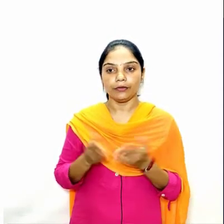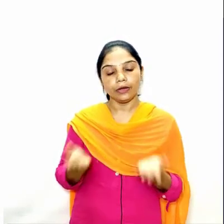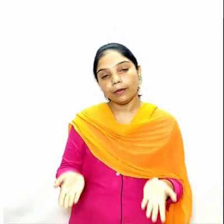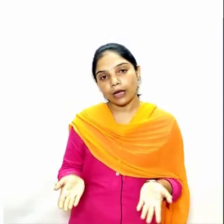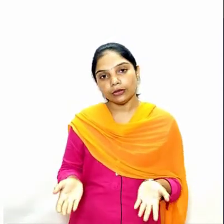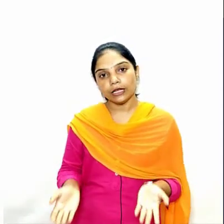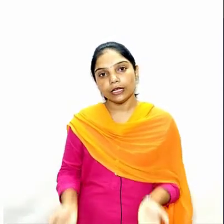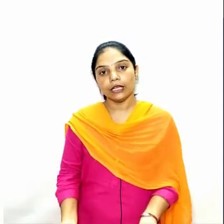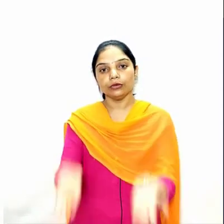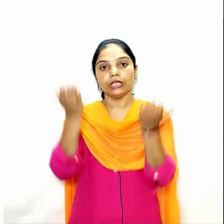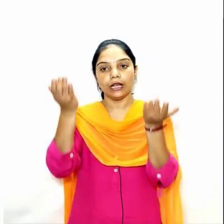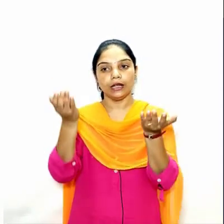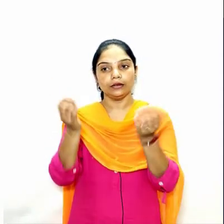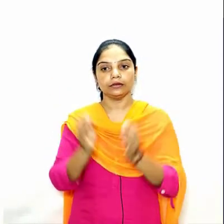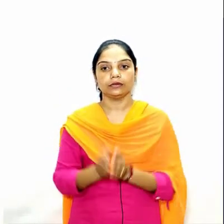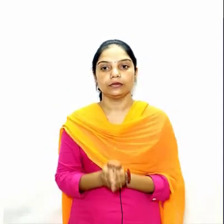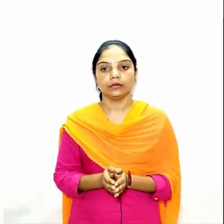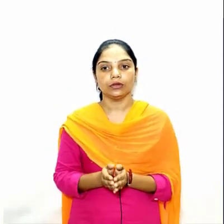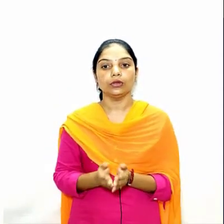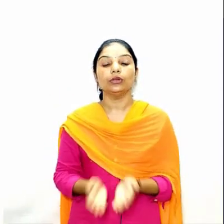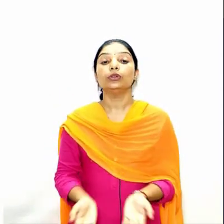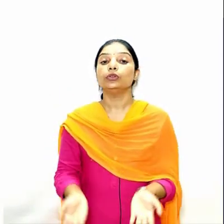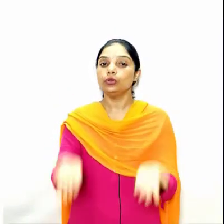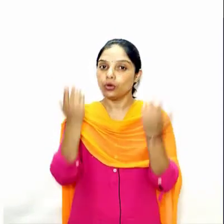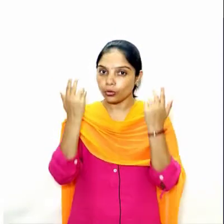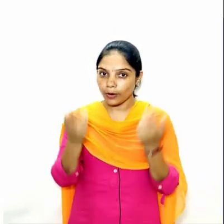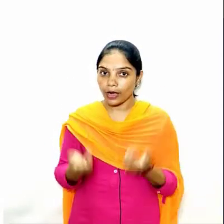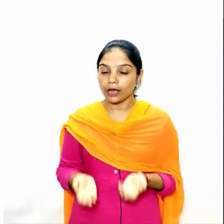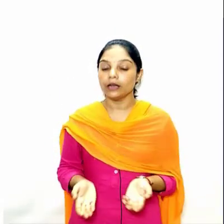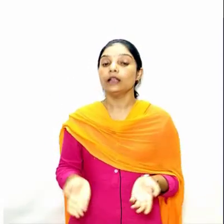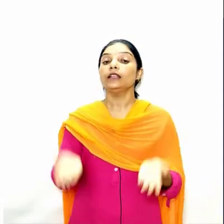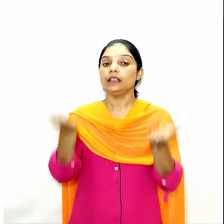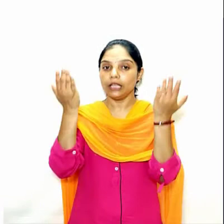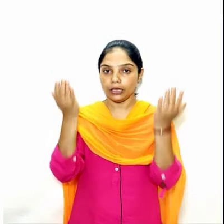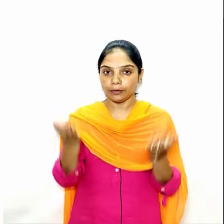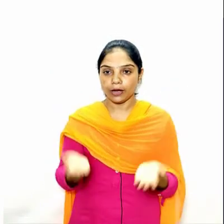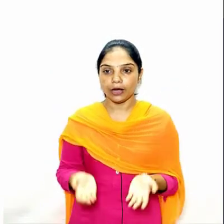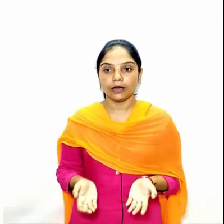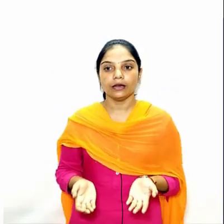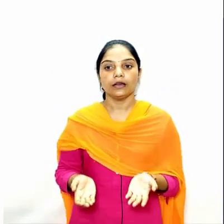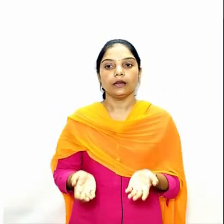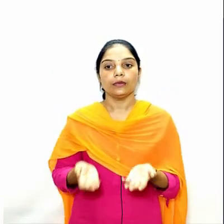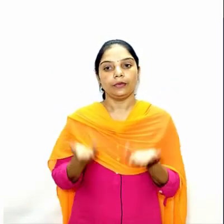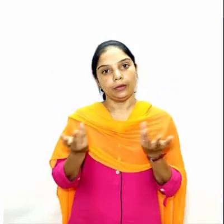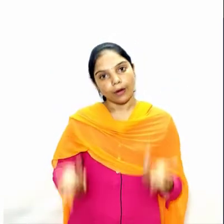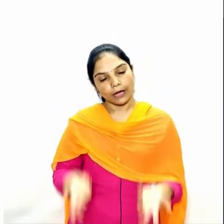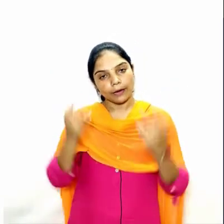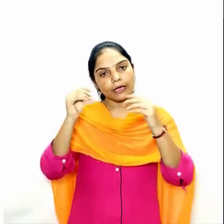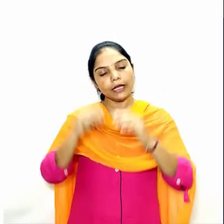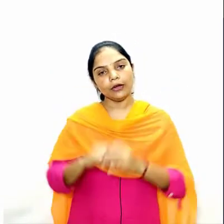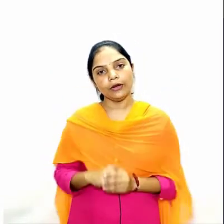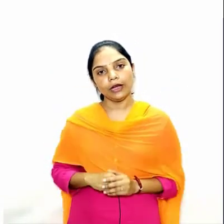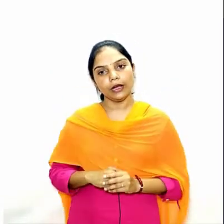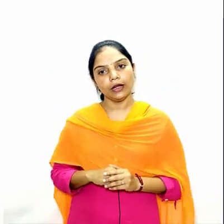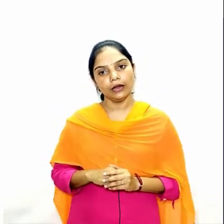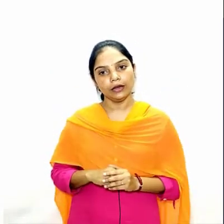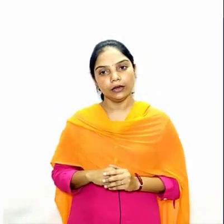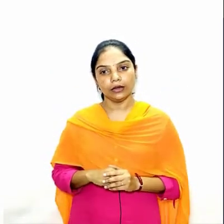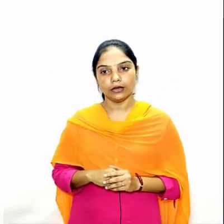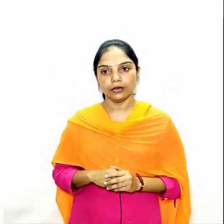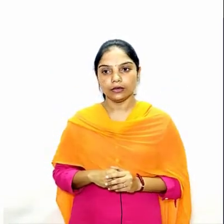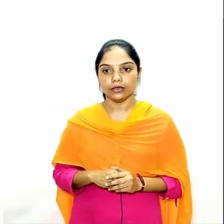एक बार फिर भालू दादा ने उछाला, दो बार, तीन बार, फिर बार बार यही होने